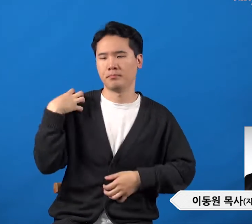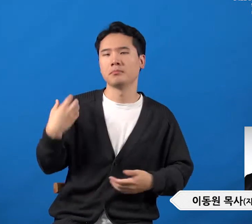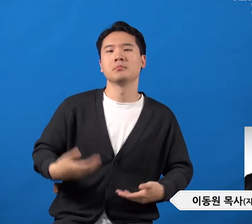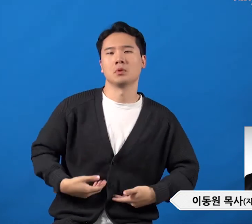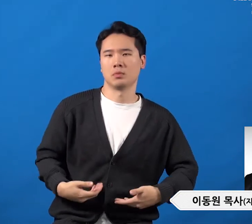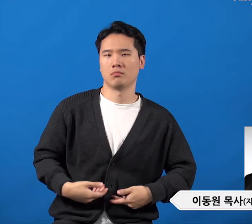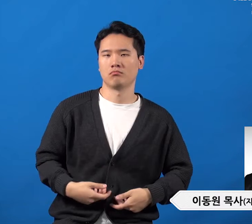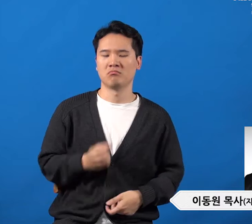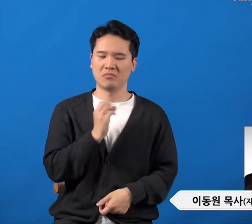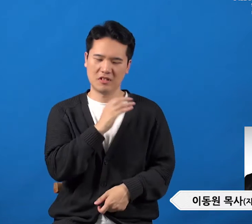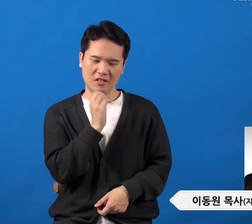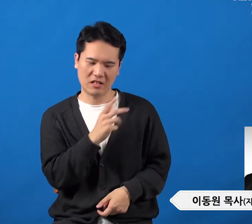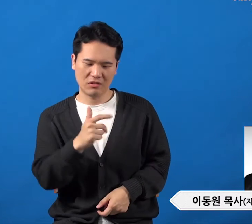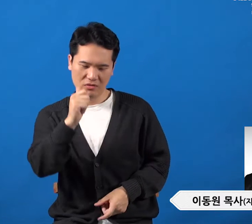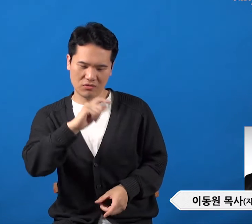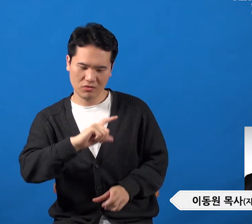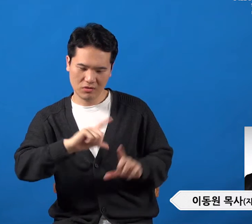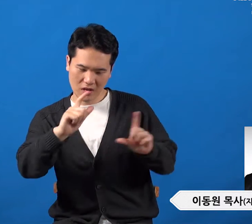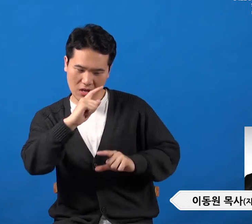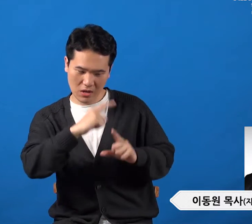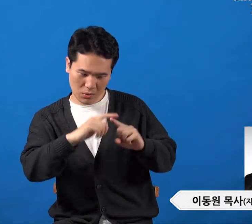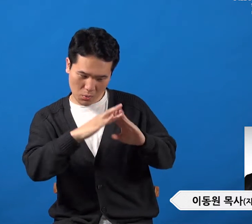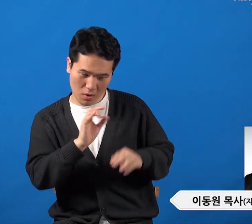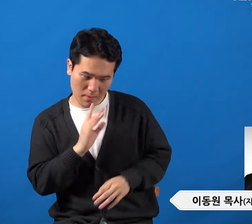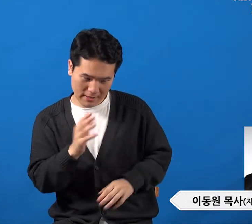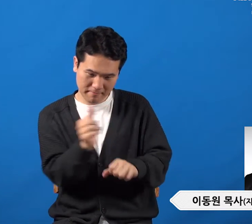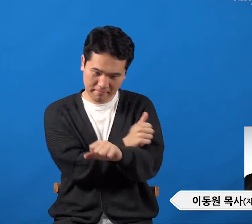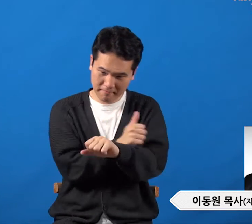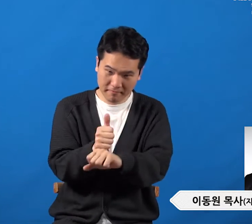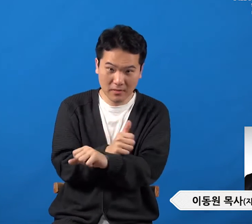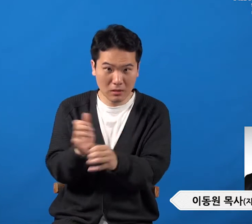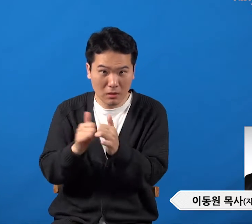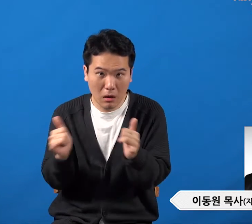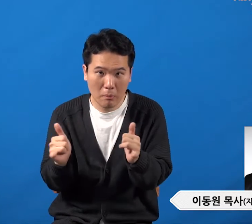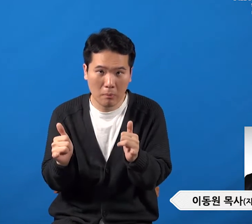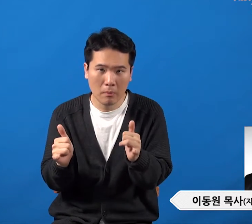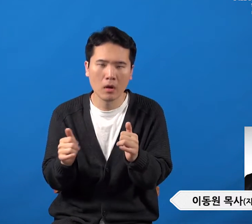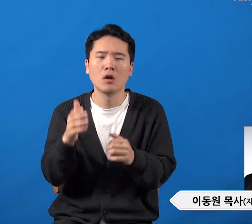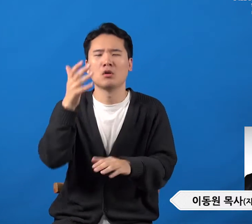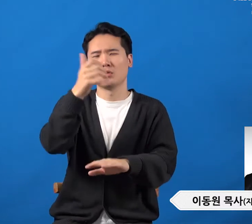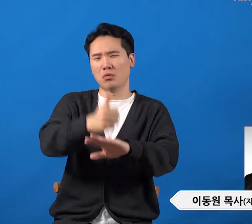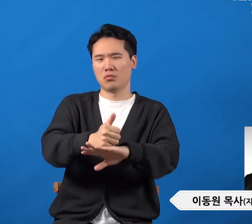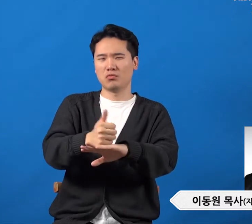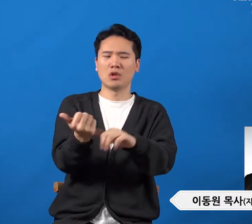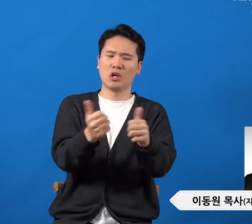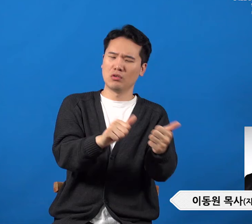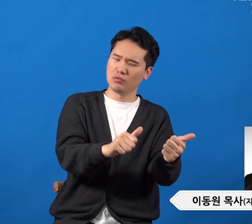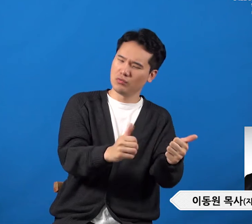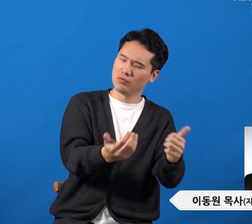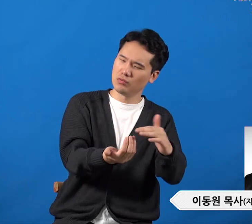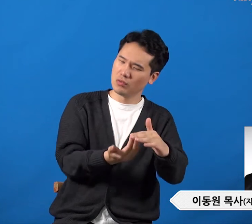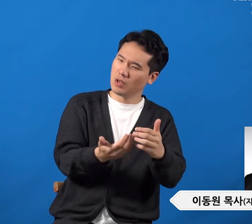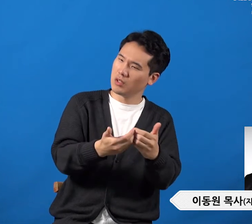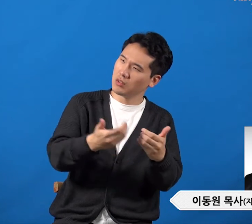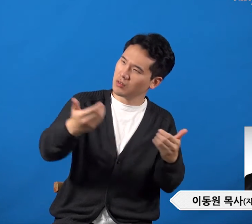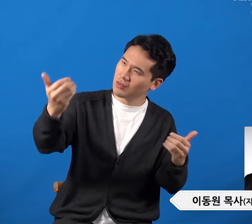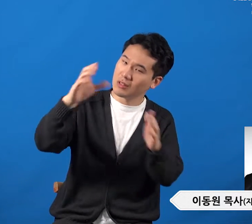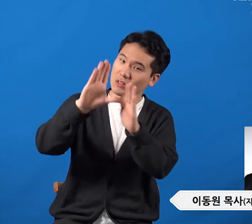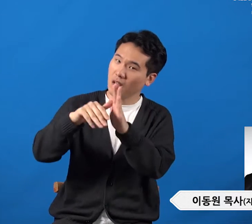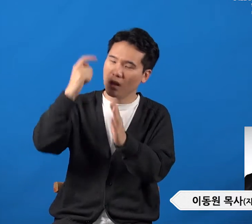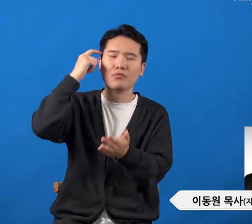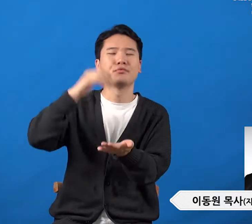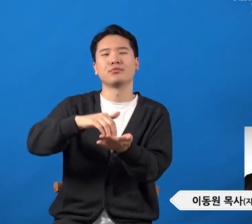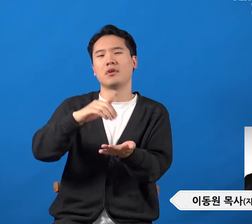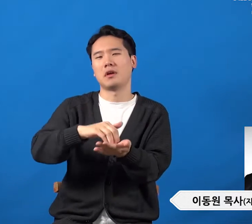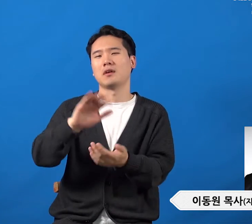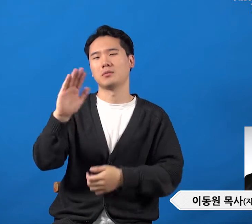주일날 교회만 나오는 사람, 이 사람들은 인생 마무리할 때 후회가 많아요. 그러니까 회개하고